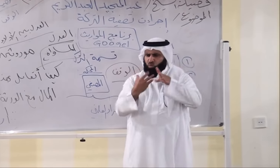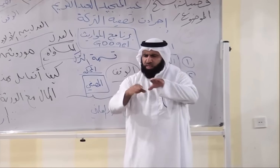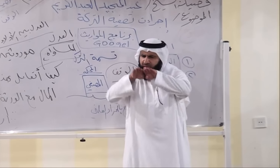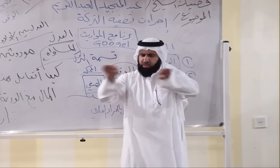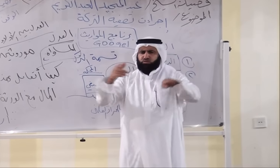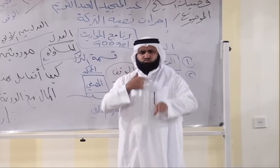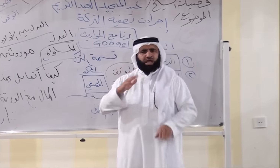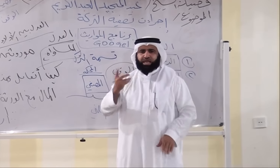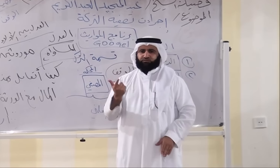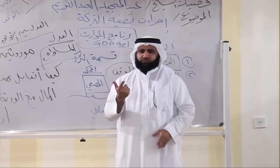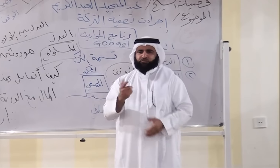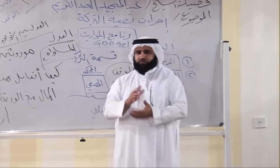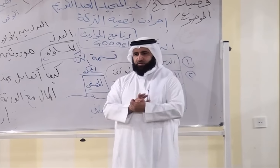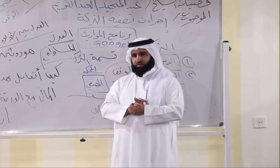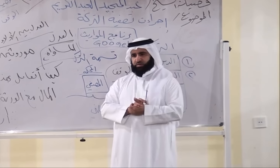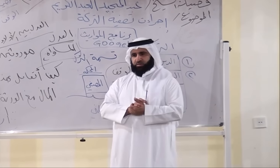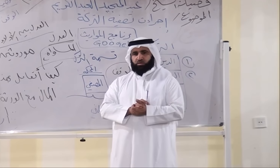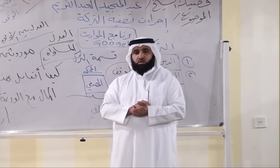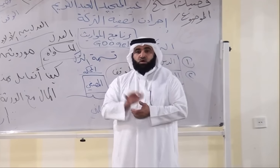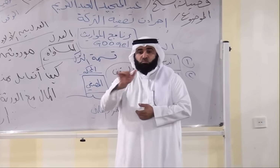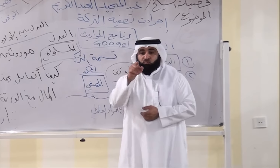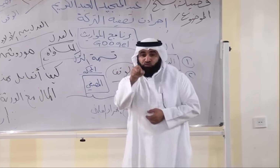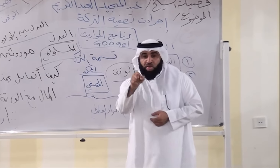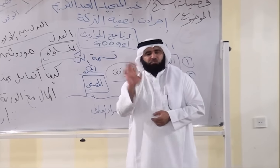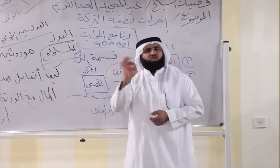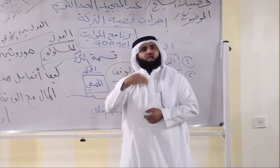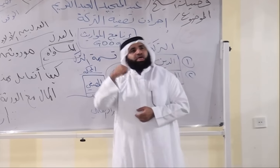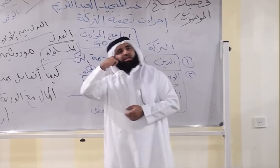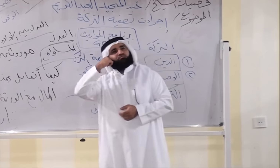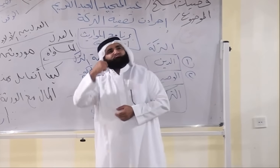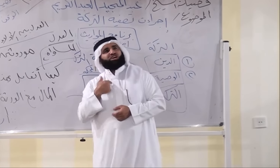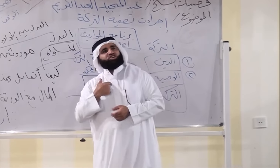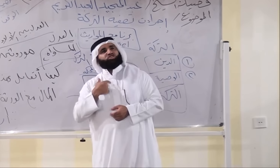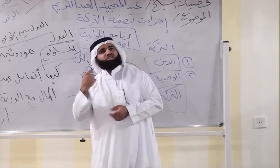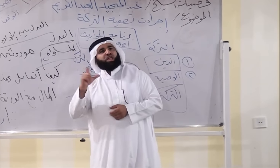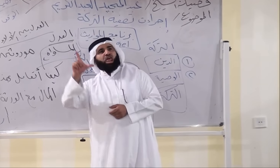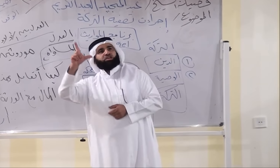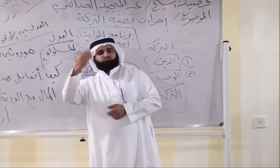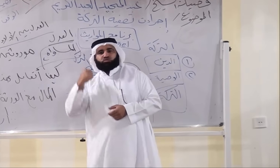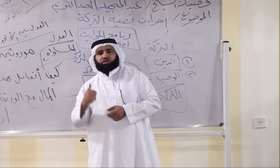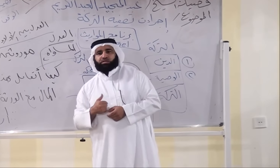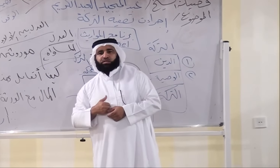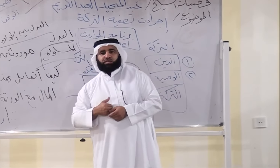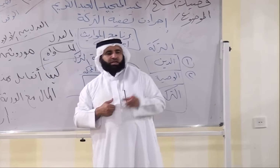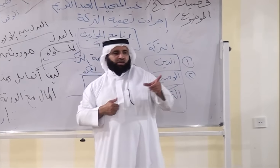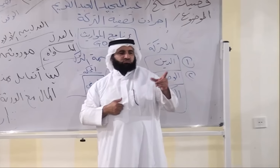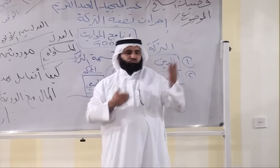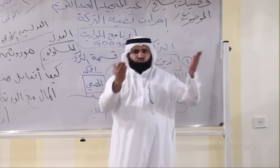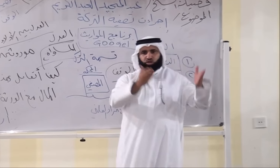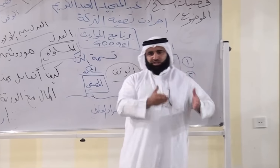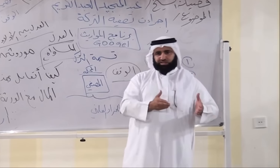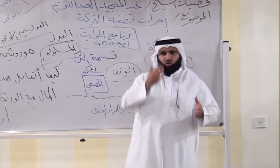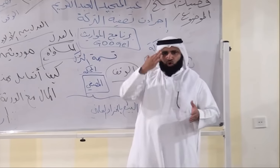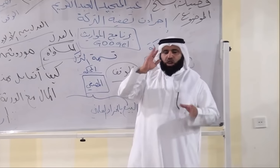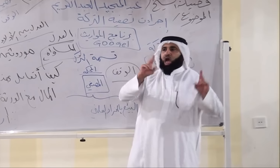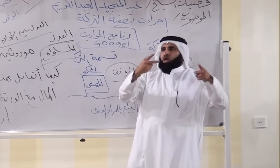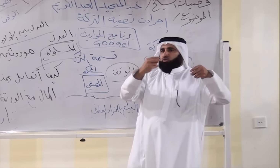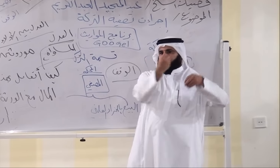بحسب ما يحتاجونه. ولكن انا ما اشتري لولدي مرسيدس والثاني اشتري له